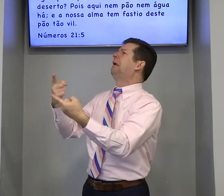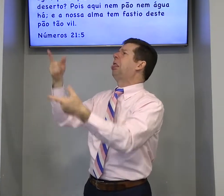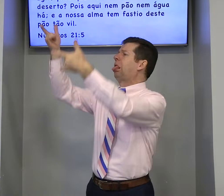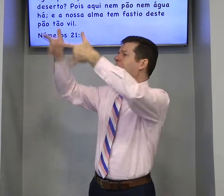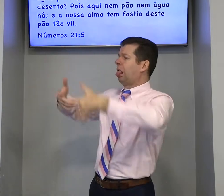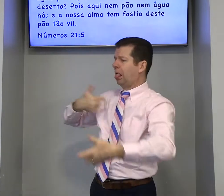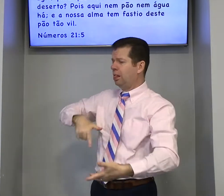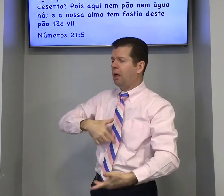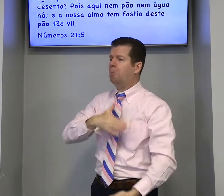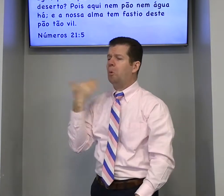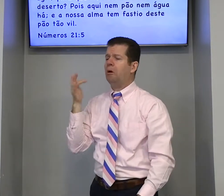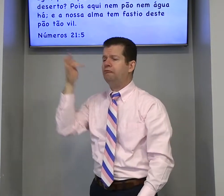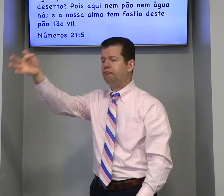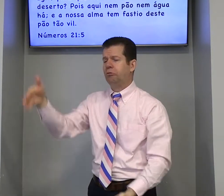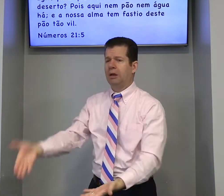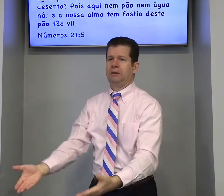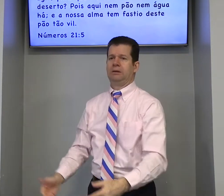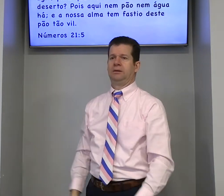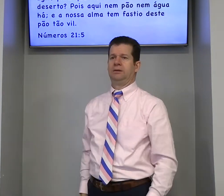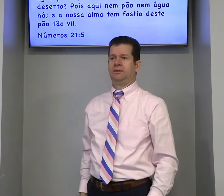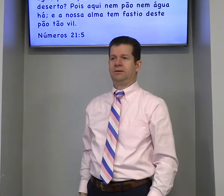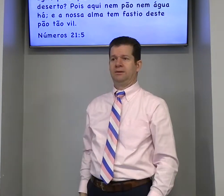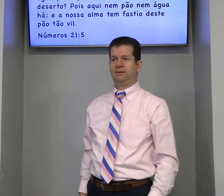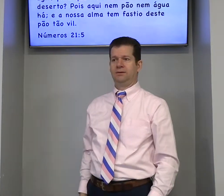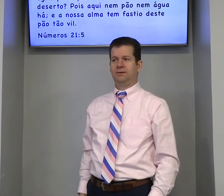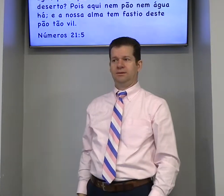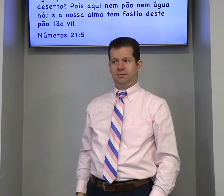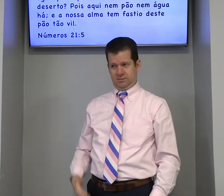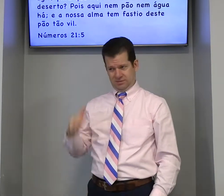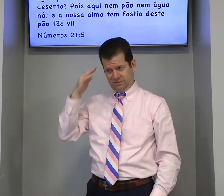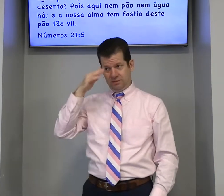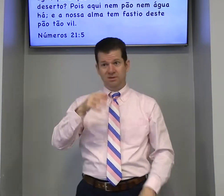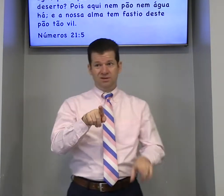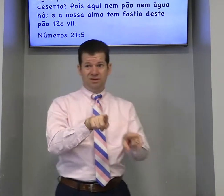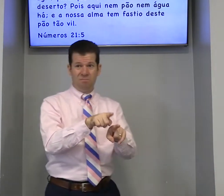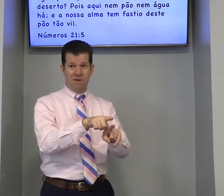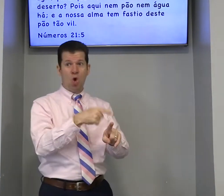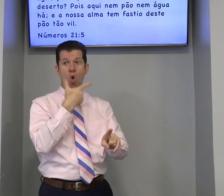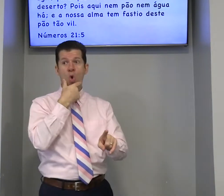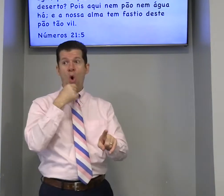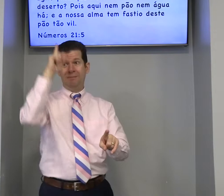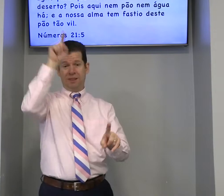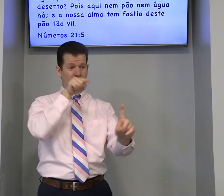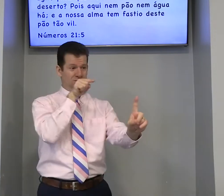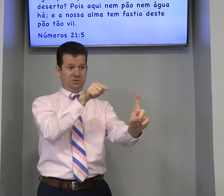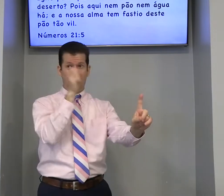e reclamaram: por que, Deus? Por que você nos largou?